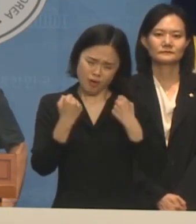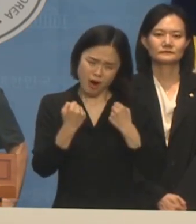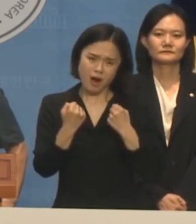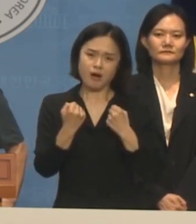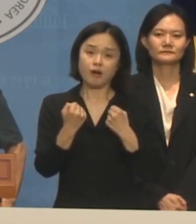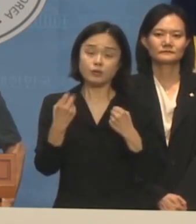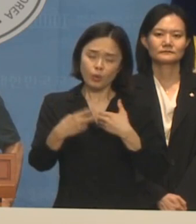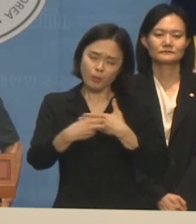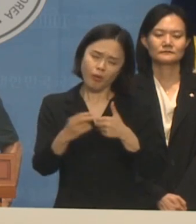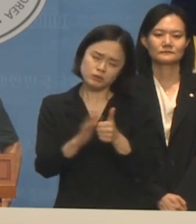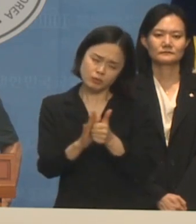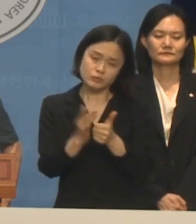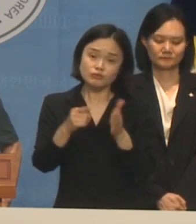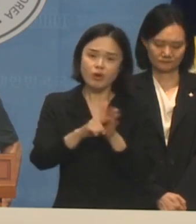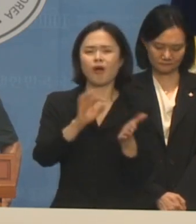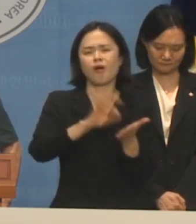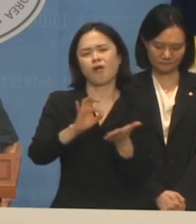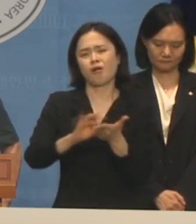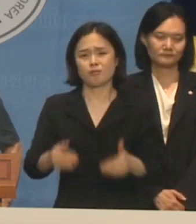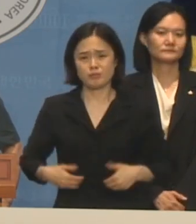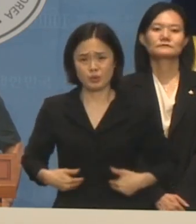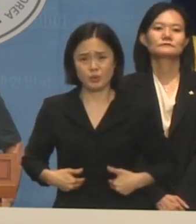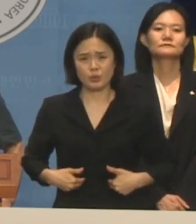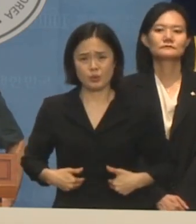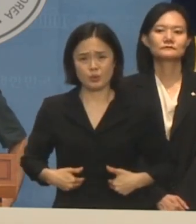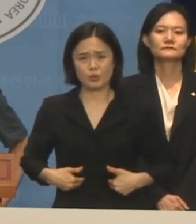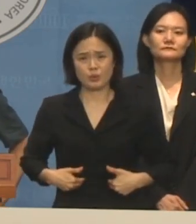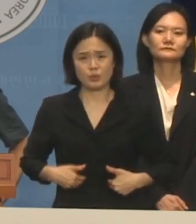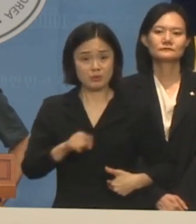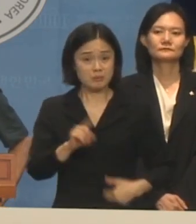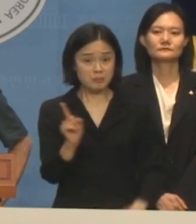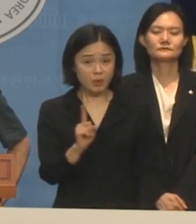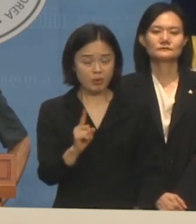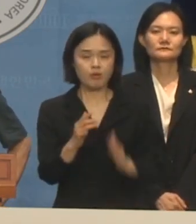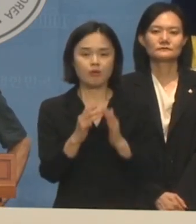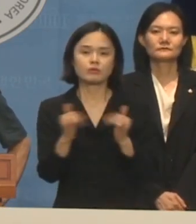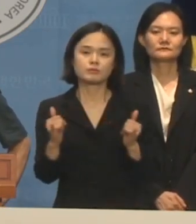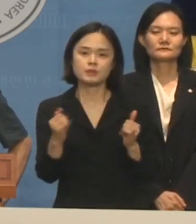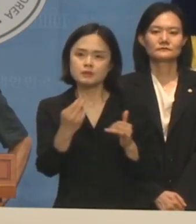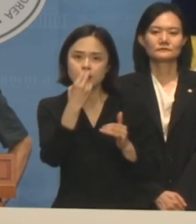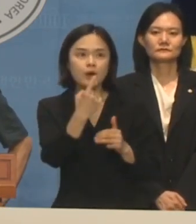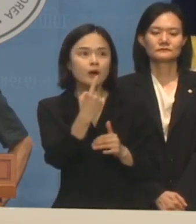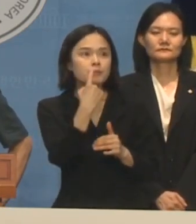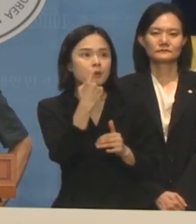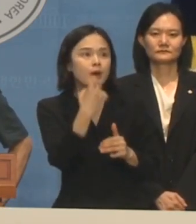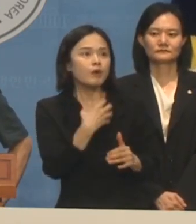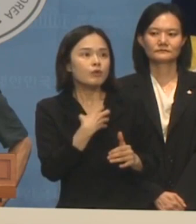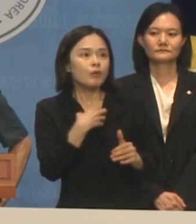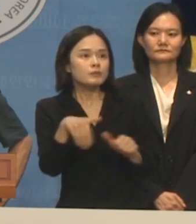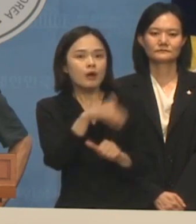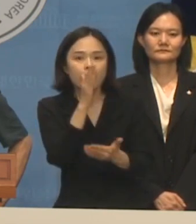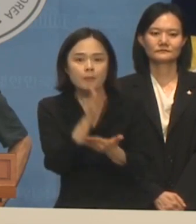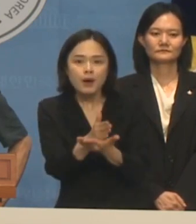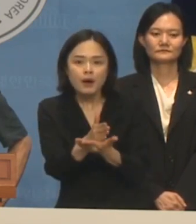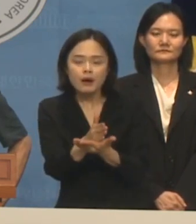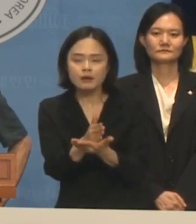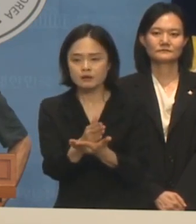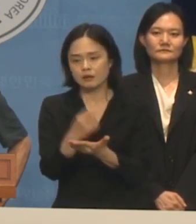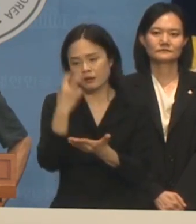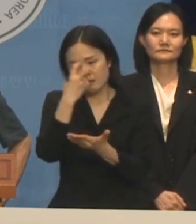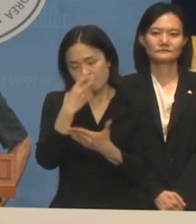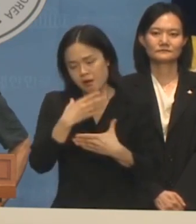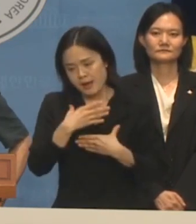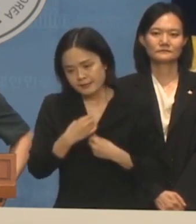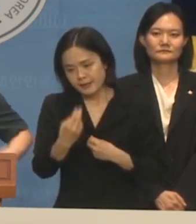시작은 국민의 생명과 안전을 겁박하는 의사가 아니라 국민의 생명과 안전을 지키는 의사를 양성하는